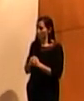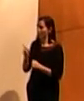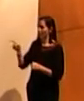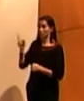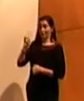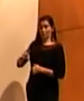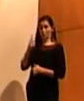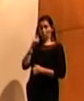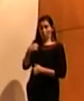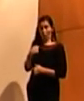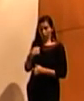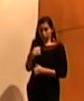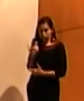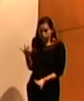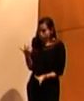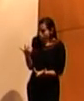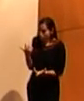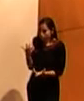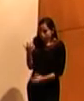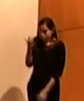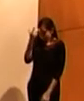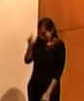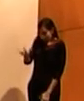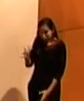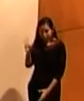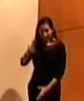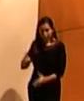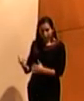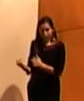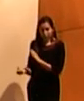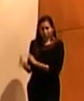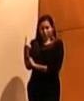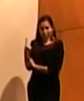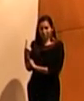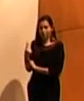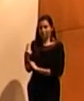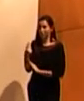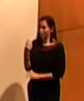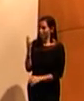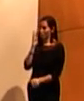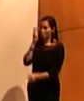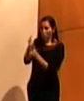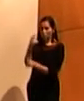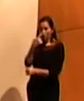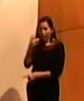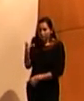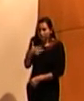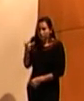vraiment inattendu dans mon travail, hein, ce projet-là. Ça m'a énormément